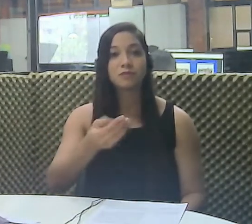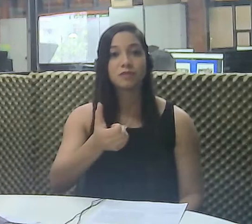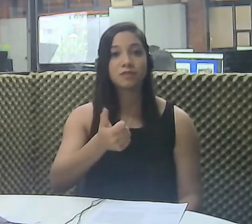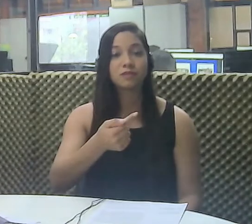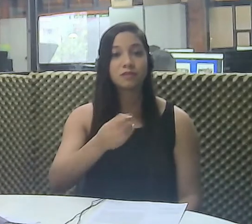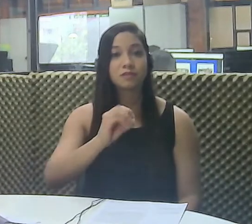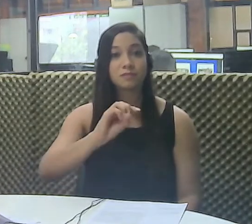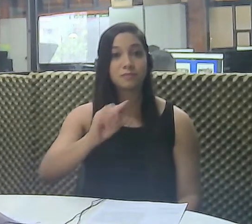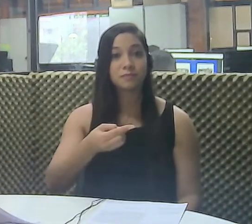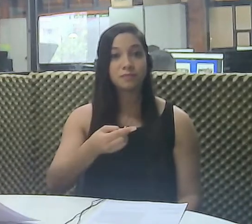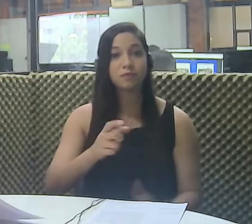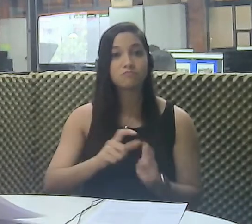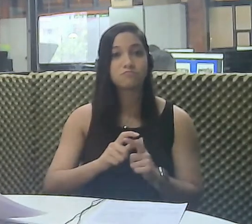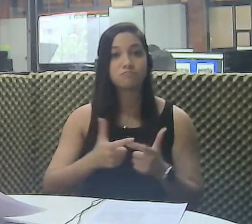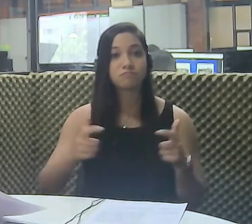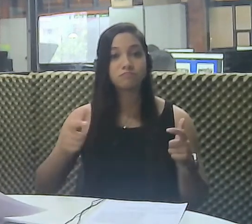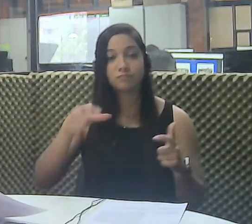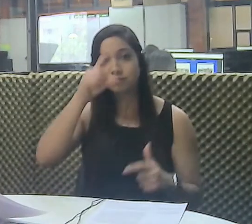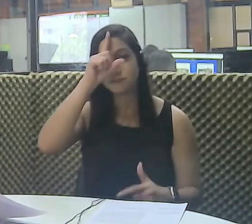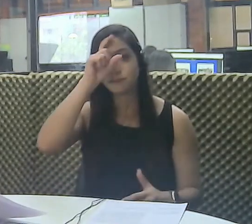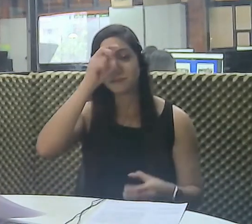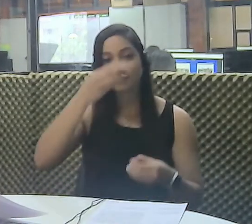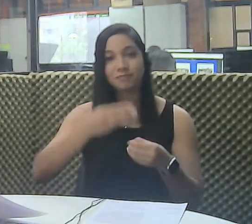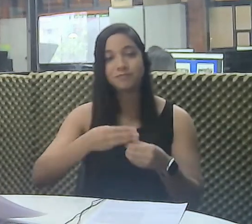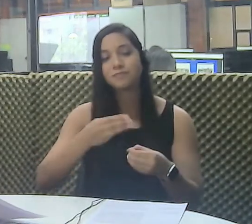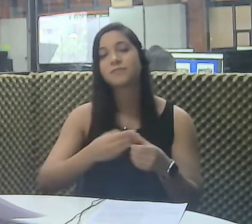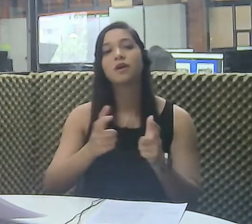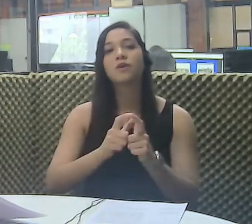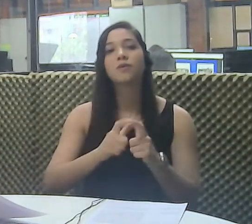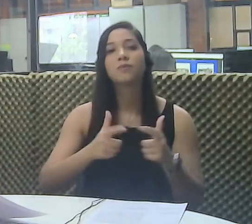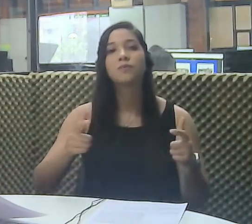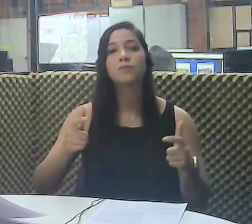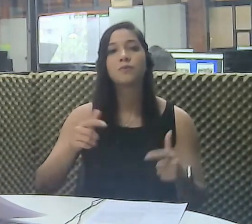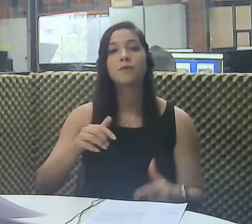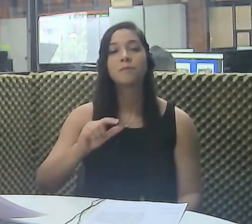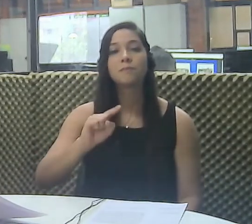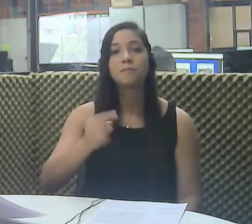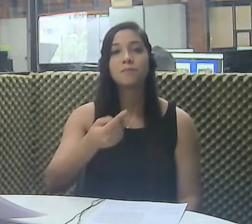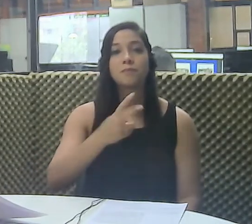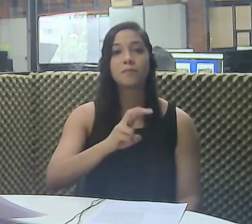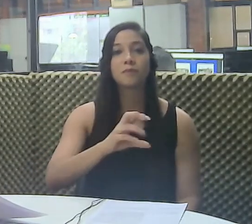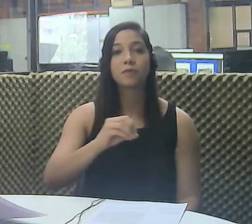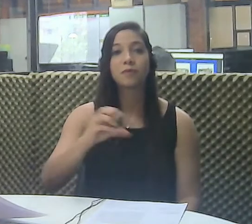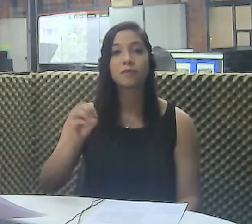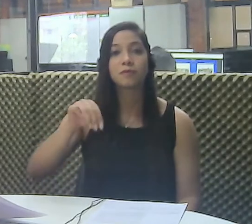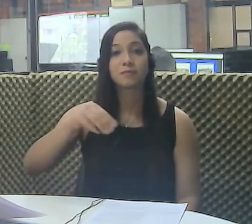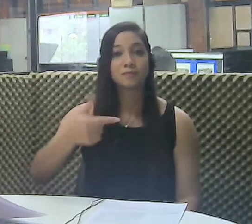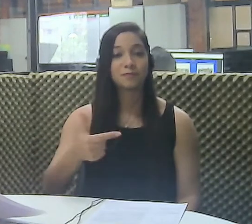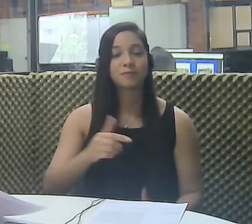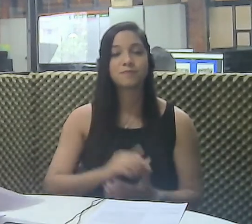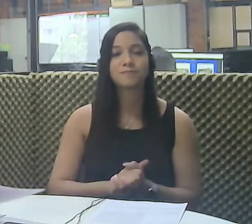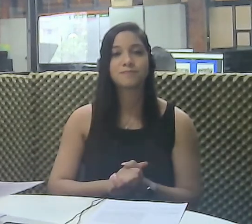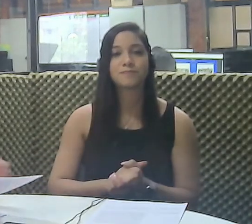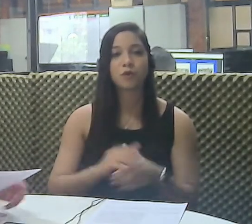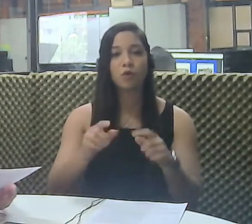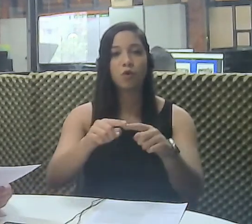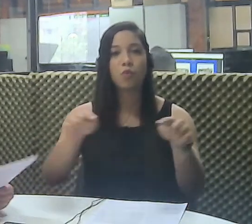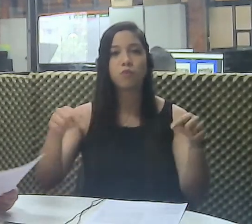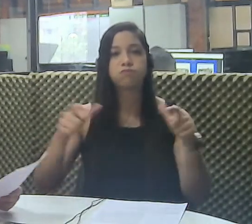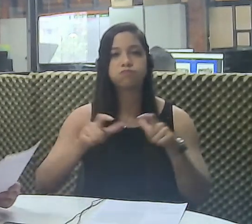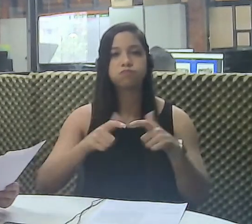170 mil para fazer a criação do Hospital Municipal ampliado e mais 1.500 m e vai ser